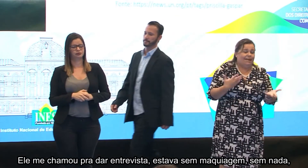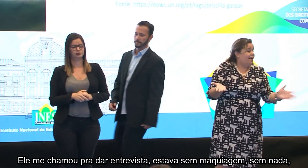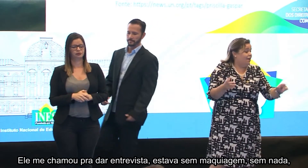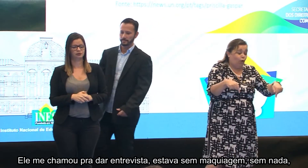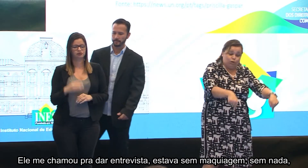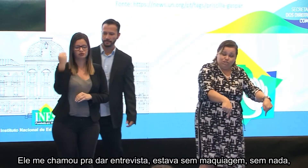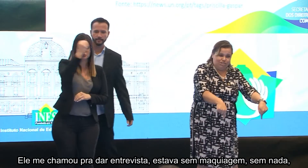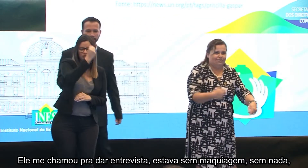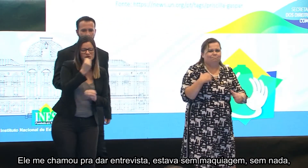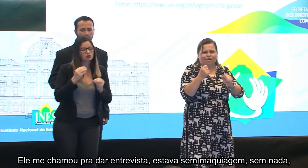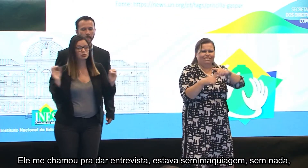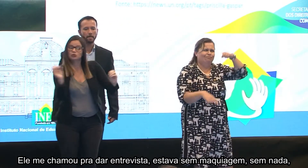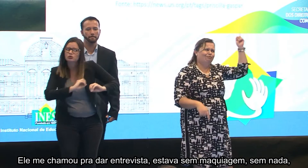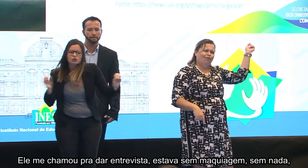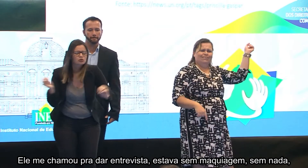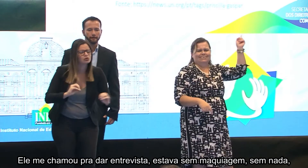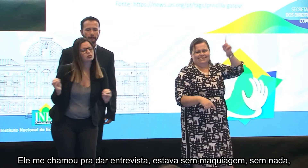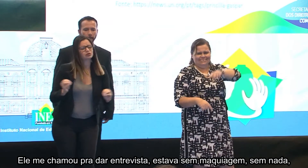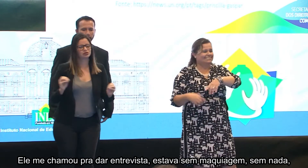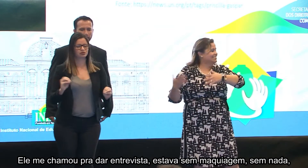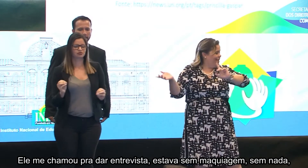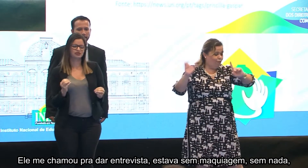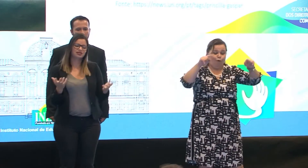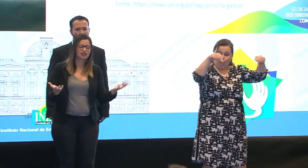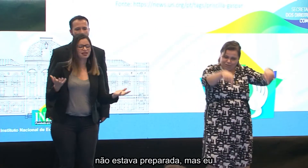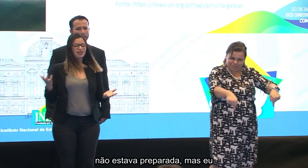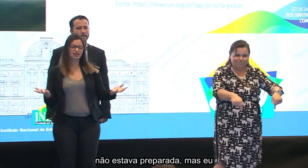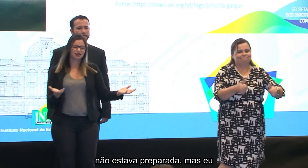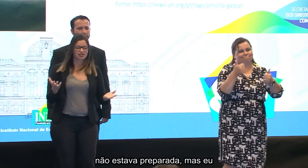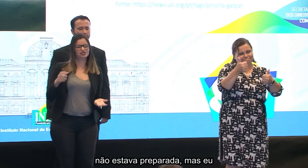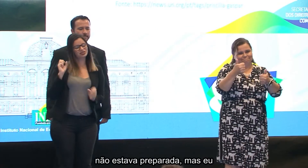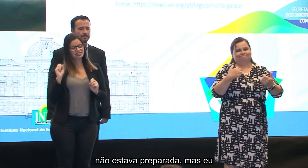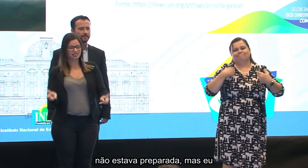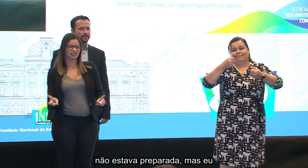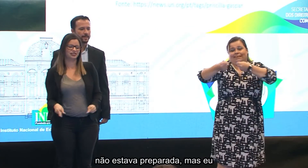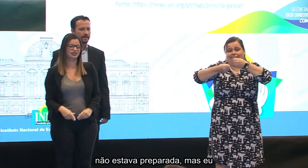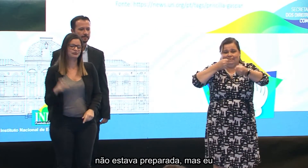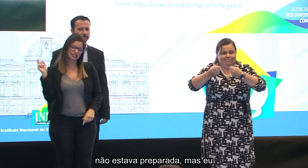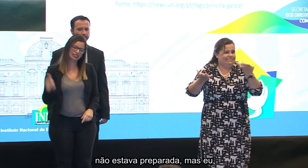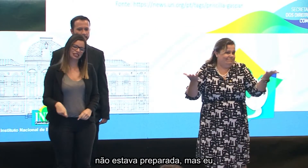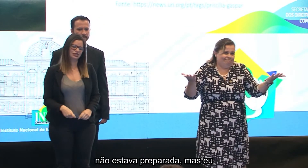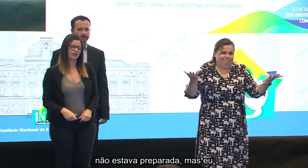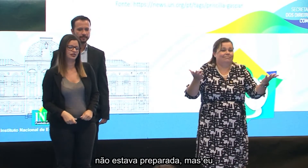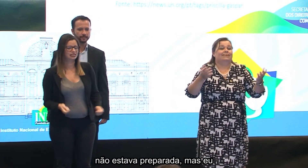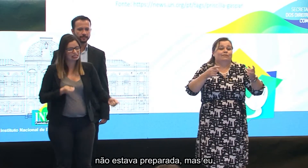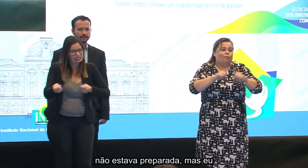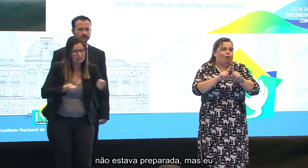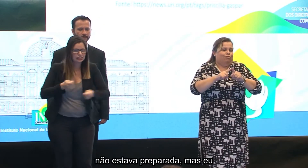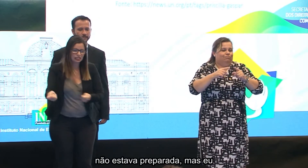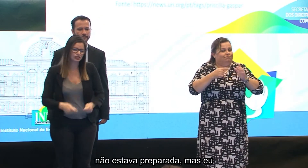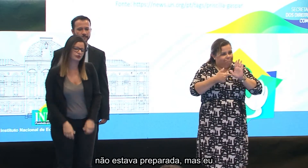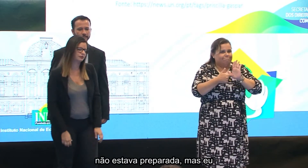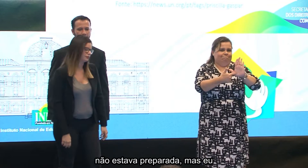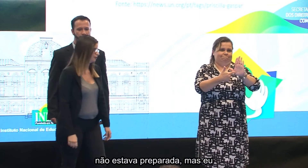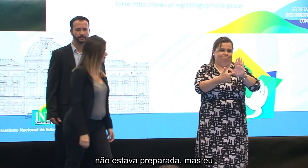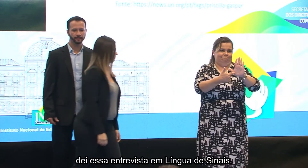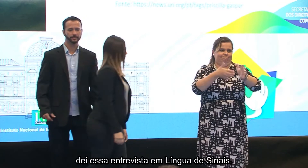entrevista. Estava sem maquiagem, não estava nada. Não estava preparada. Mas eu dei